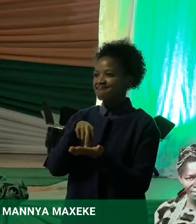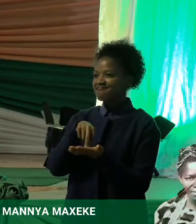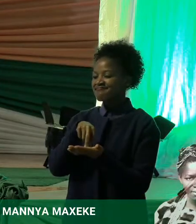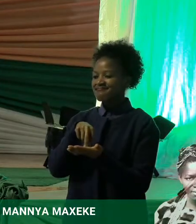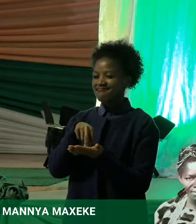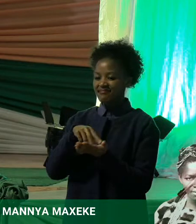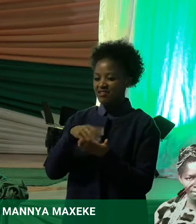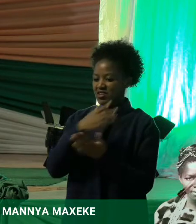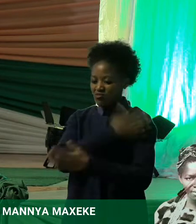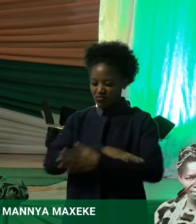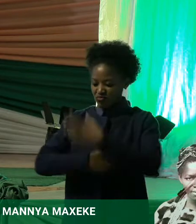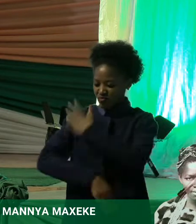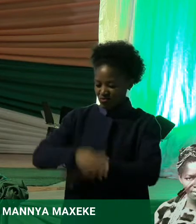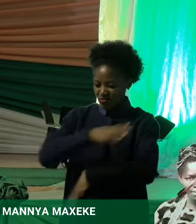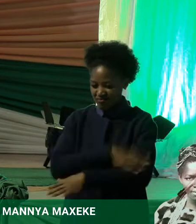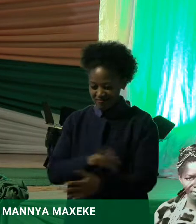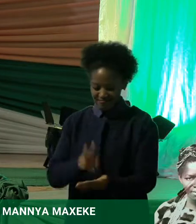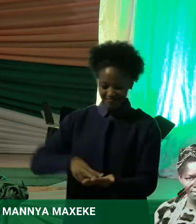eluthuthwini